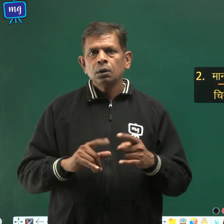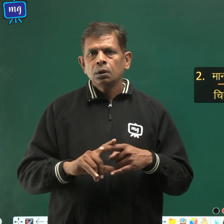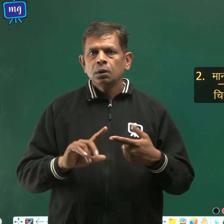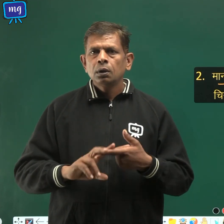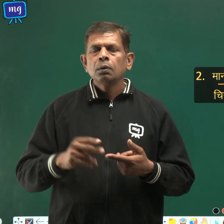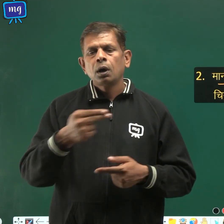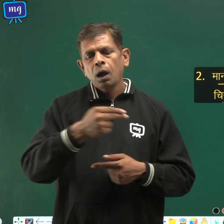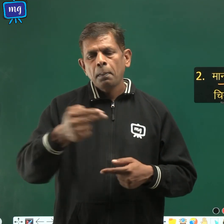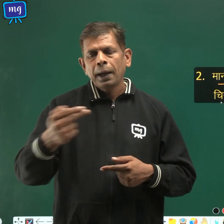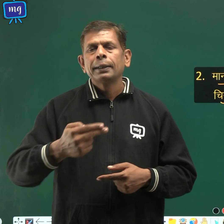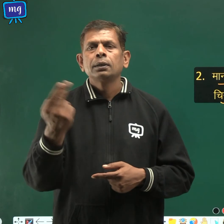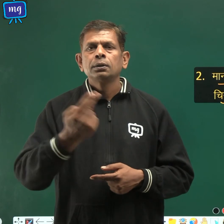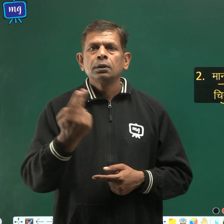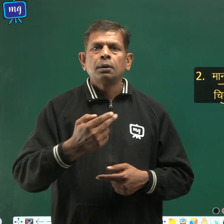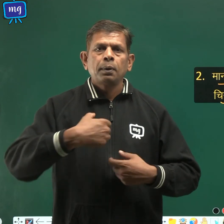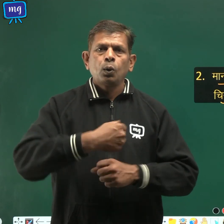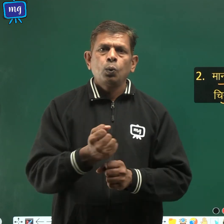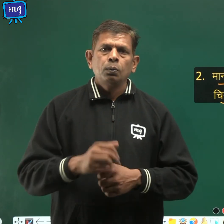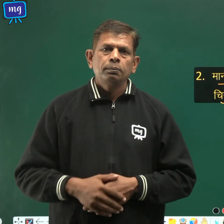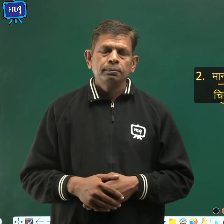नामांकित चित्र बनाओ।